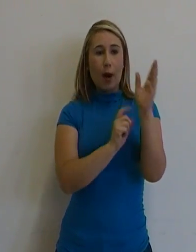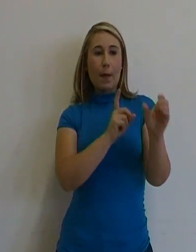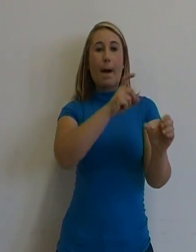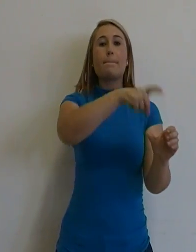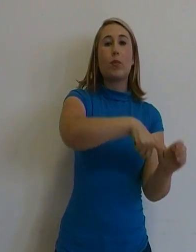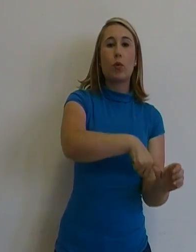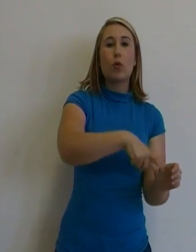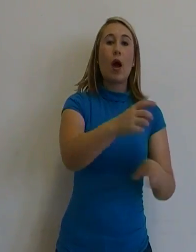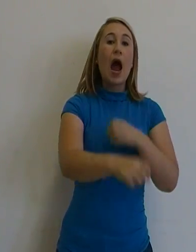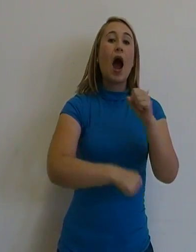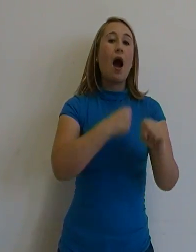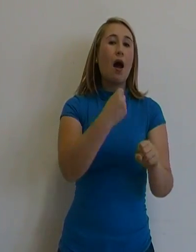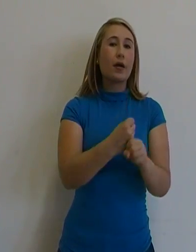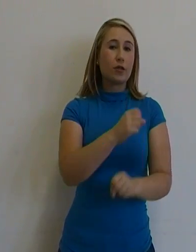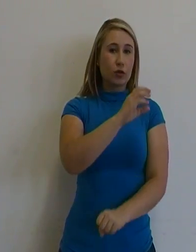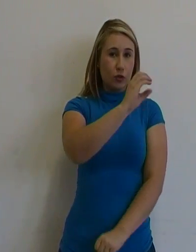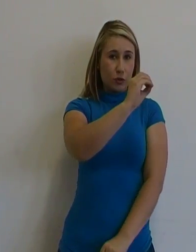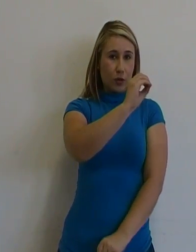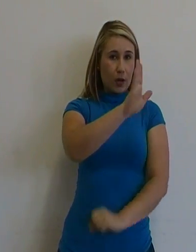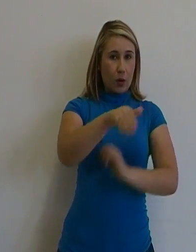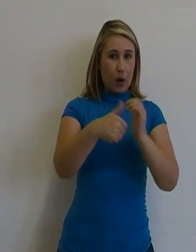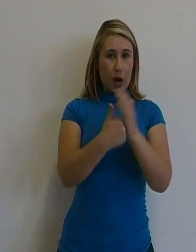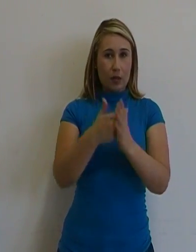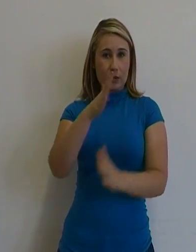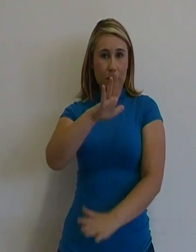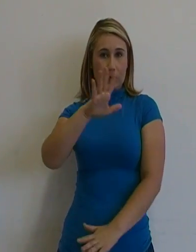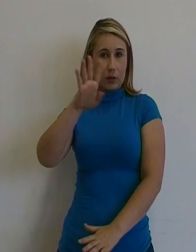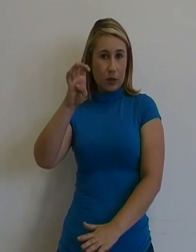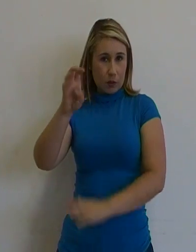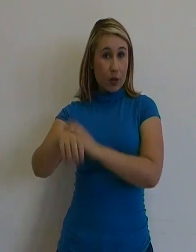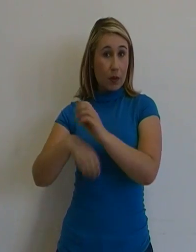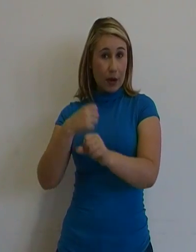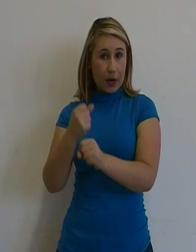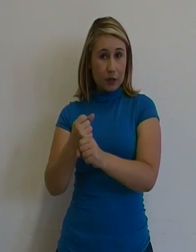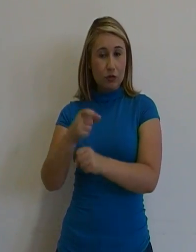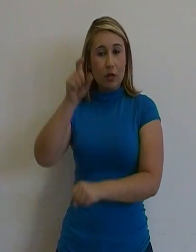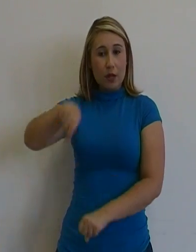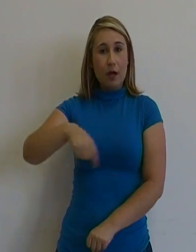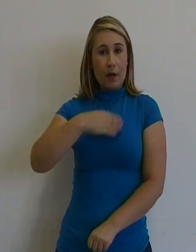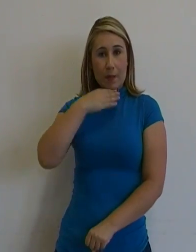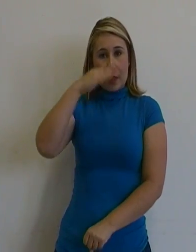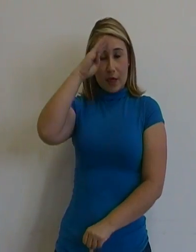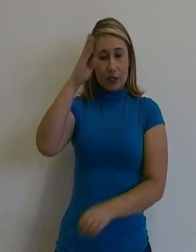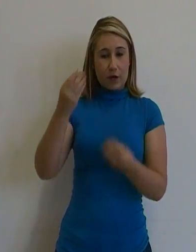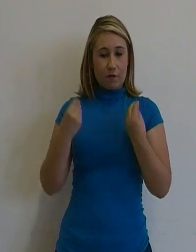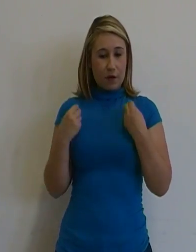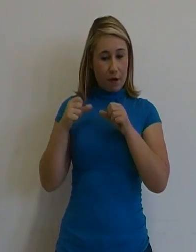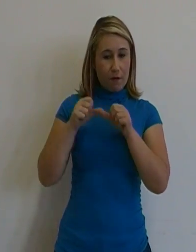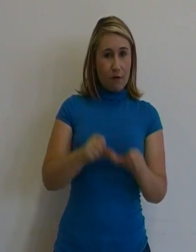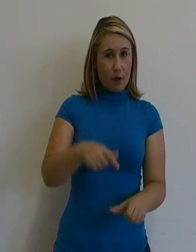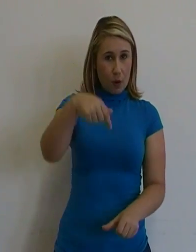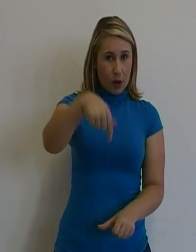y 59 años de edad, residir en el municipio de Medellín y estar sisbenizado en la versión